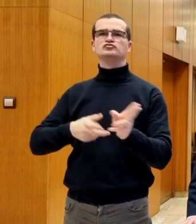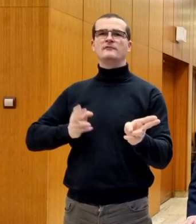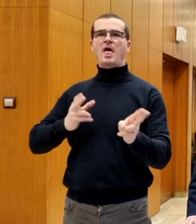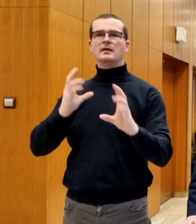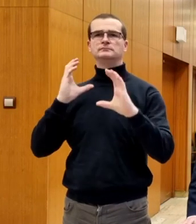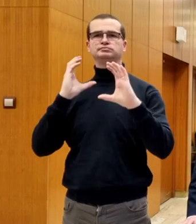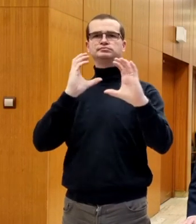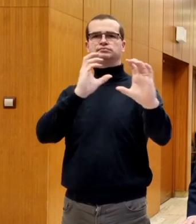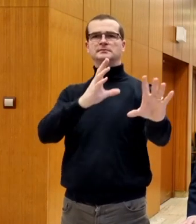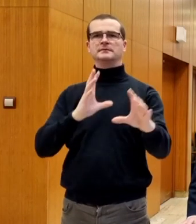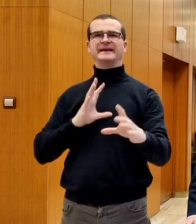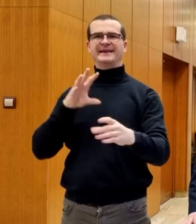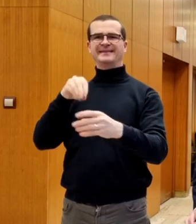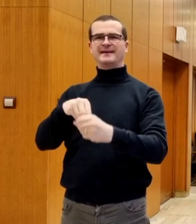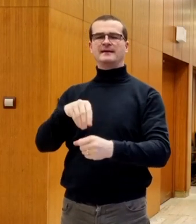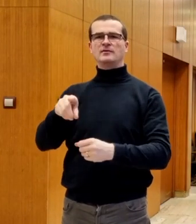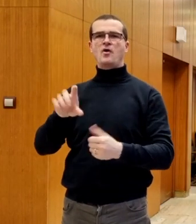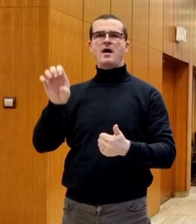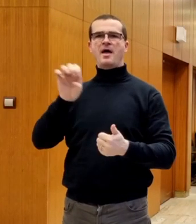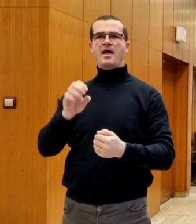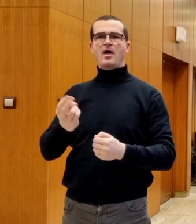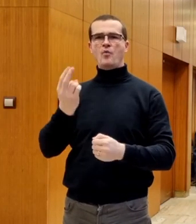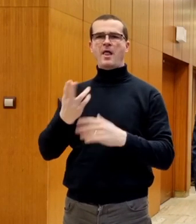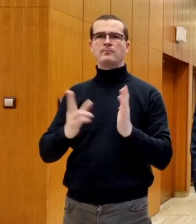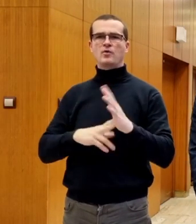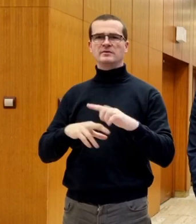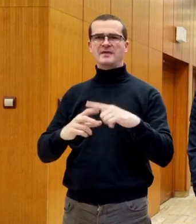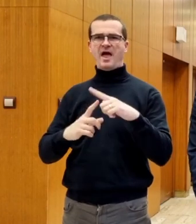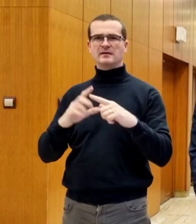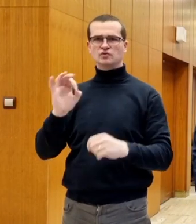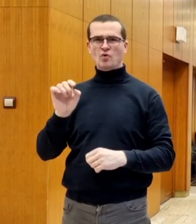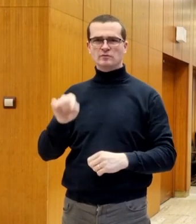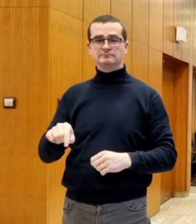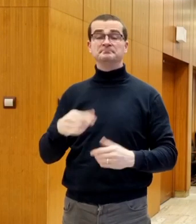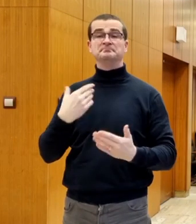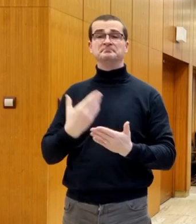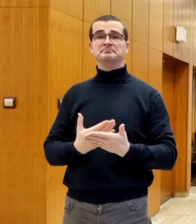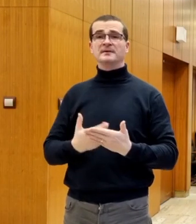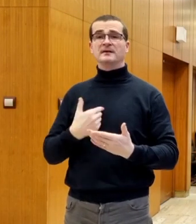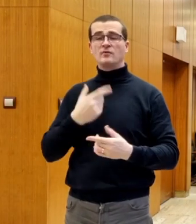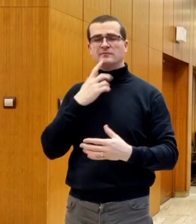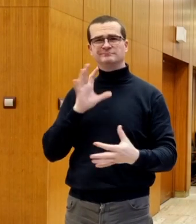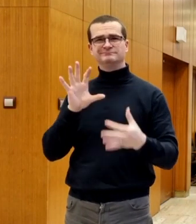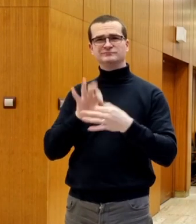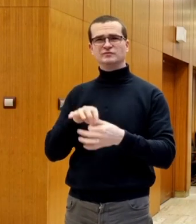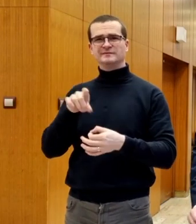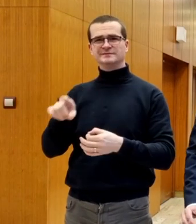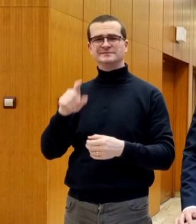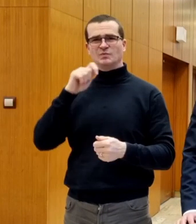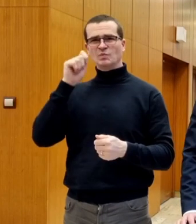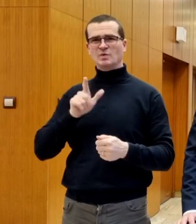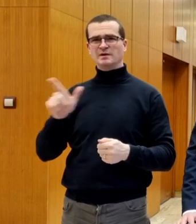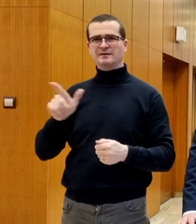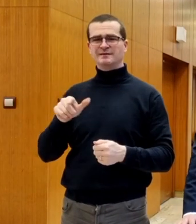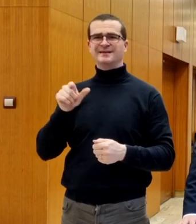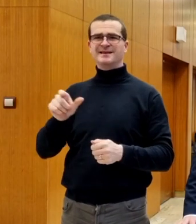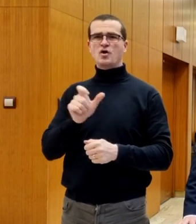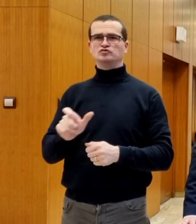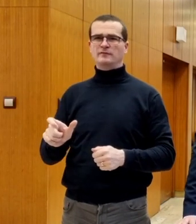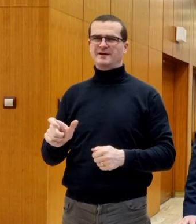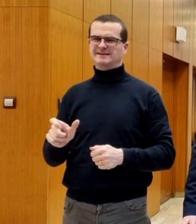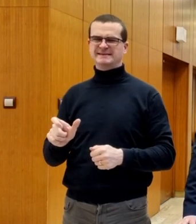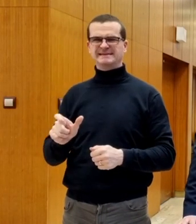z hľadiska integrácie či už do Európskej únie alebo NATO. A preto hovorím to v súvislosti aj s Ukrajinou, že tieto slova sa nikomu